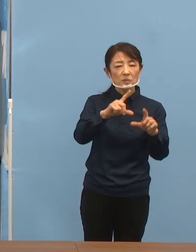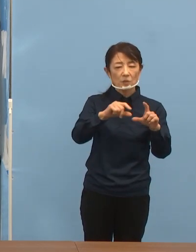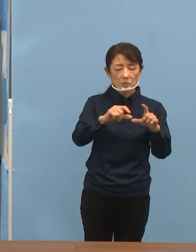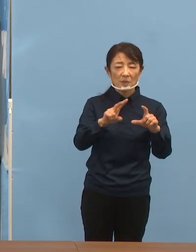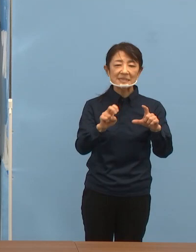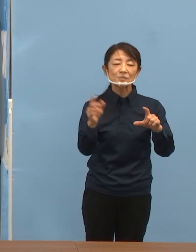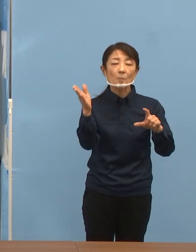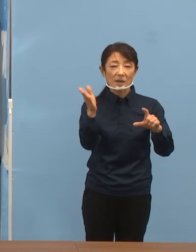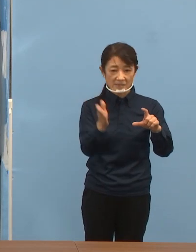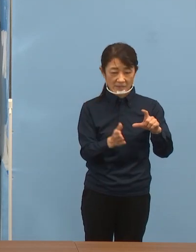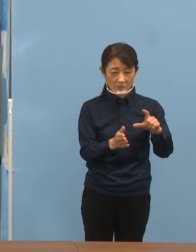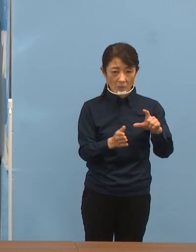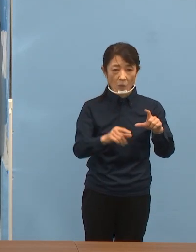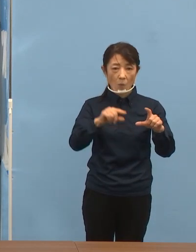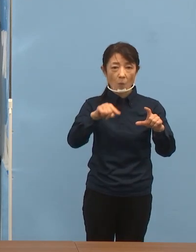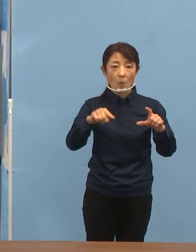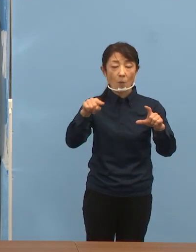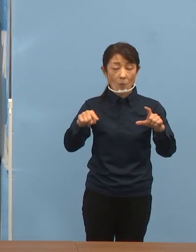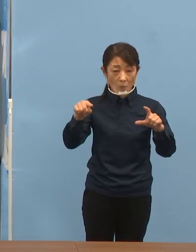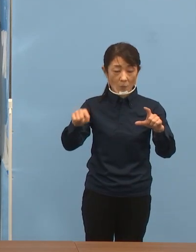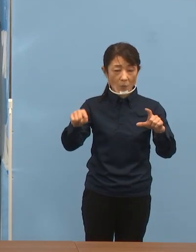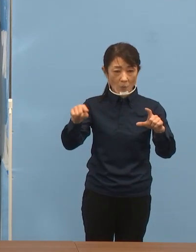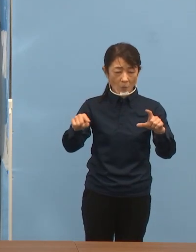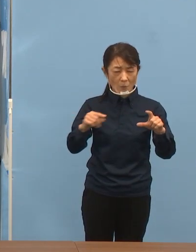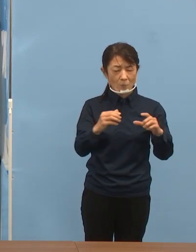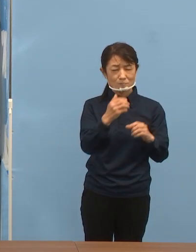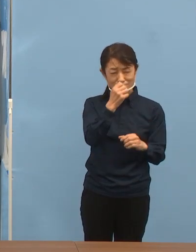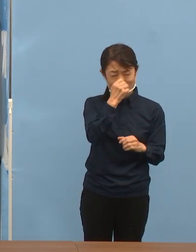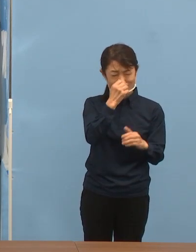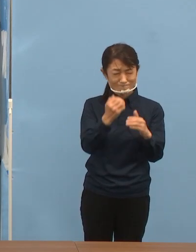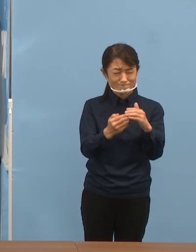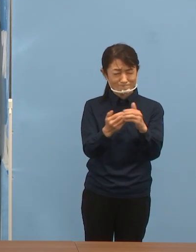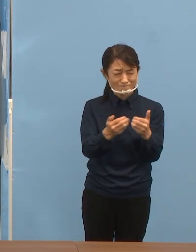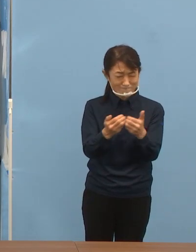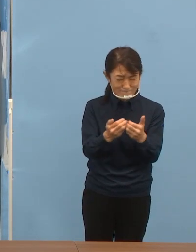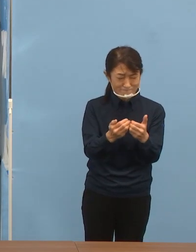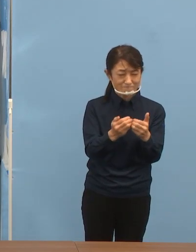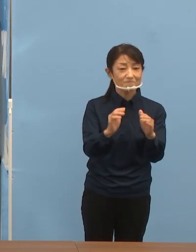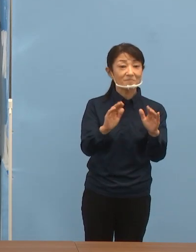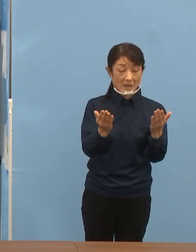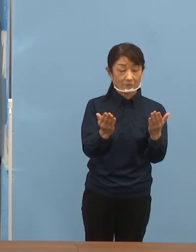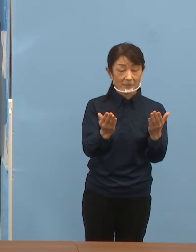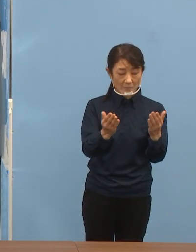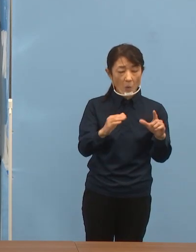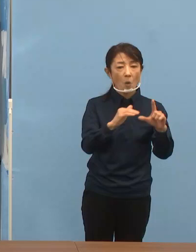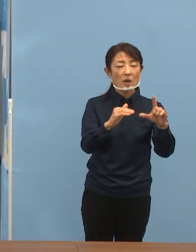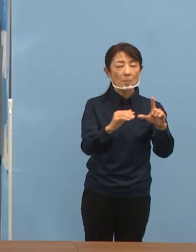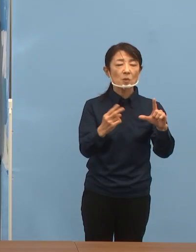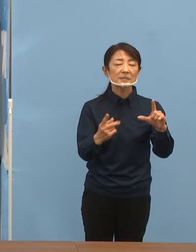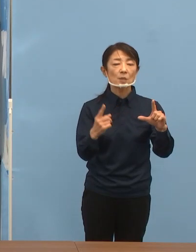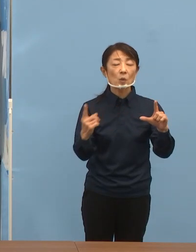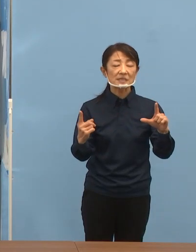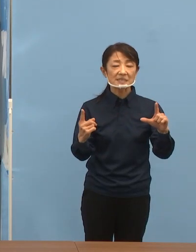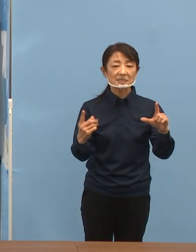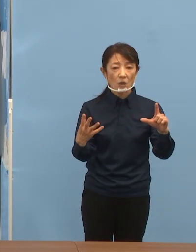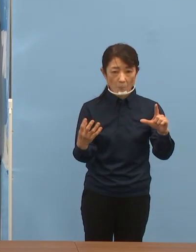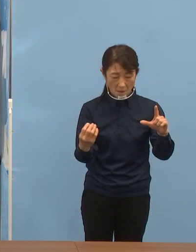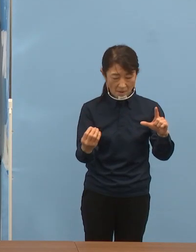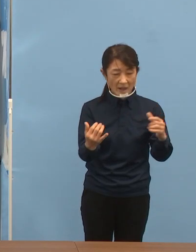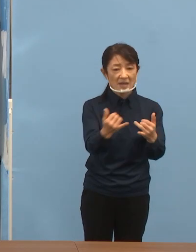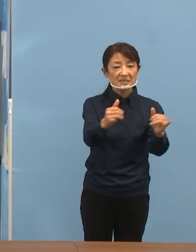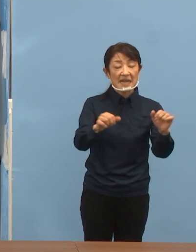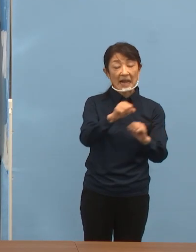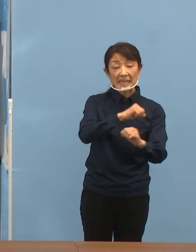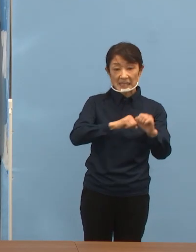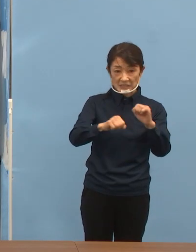するなど、医療提供体制が逼迫するような状況ではないことから、現在もレベル2の1を継続し、社会経済活動への制限も